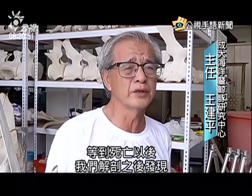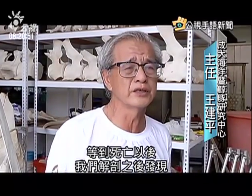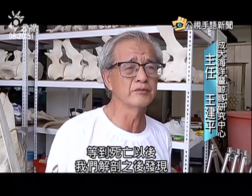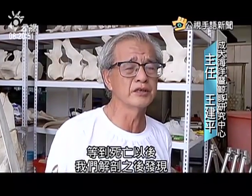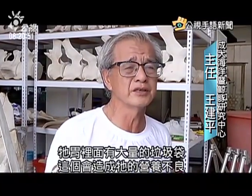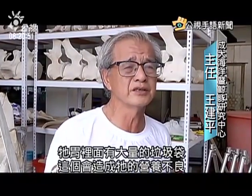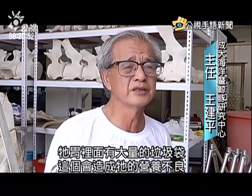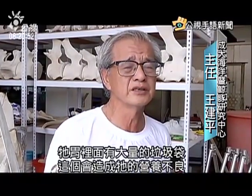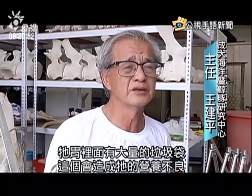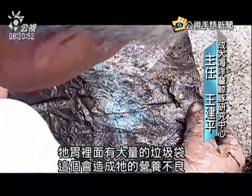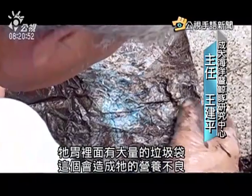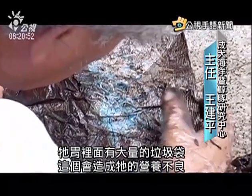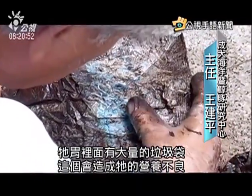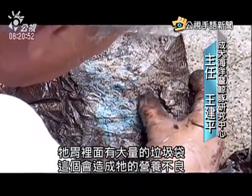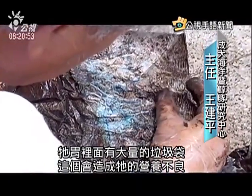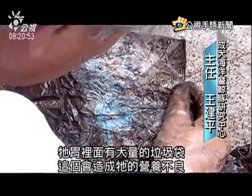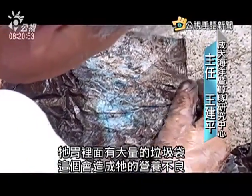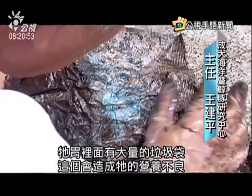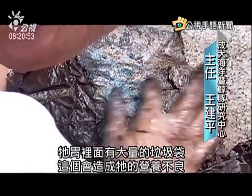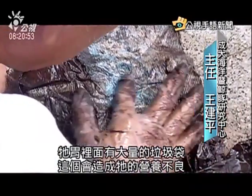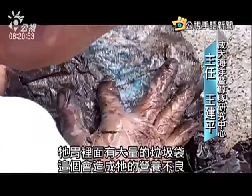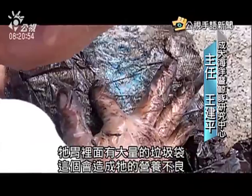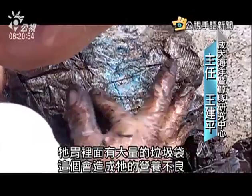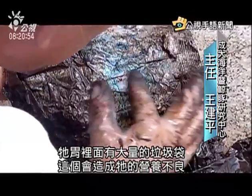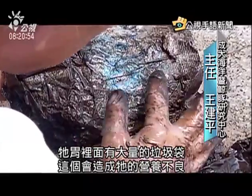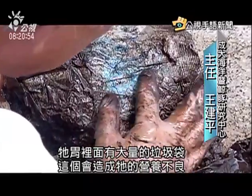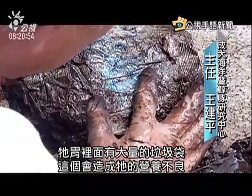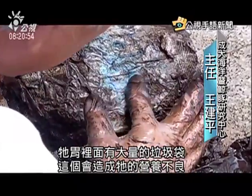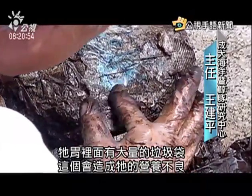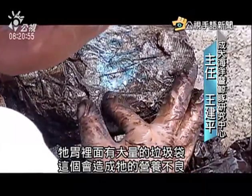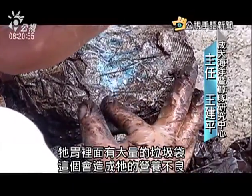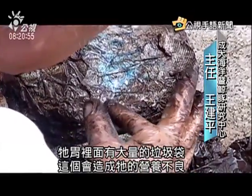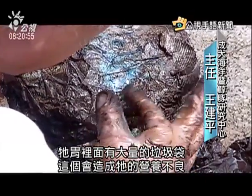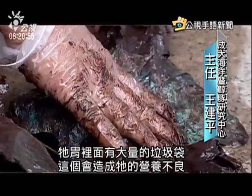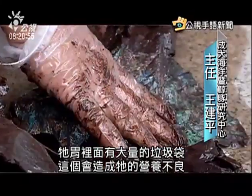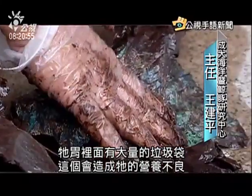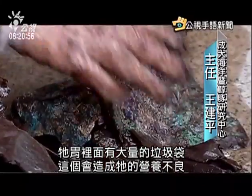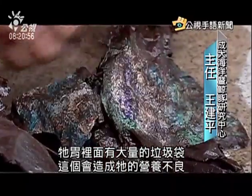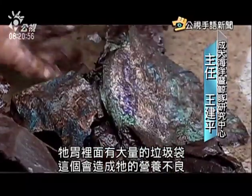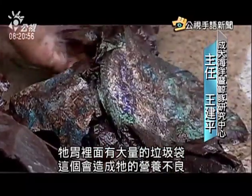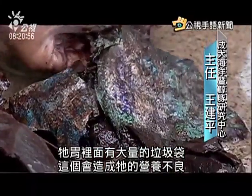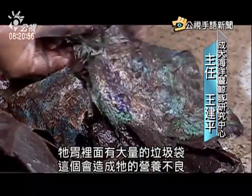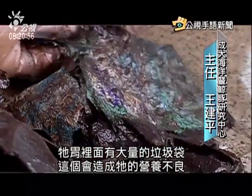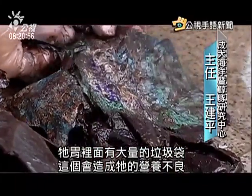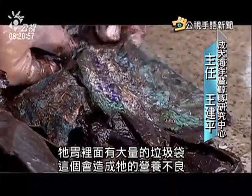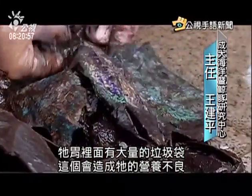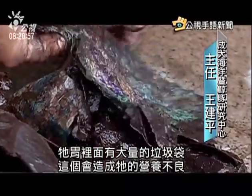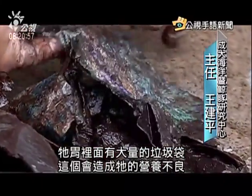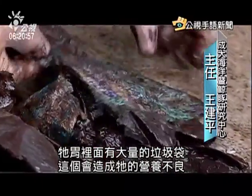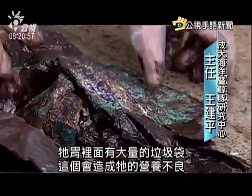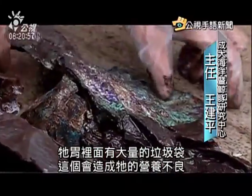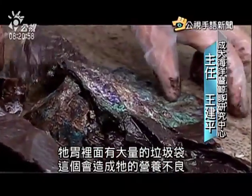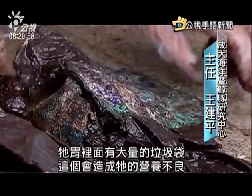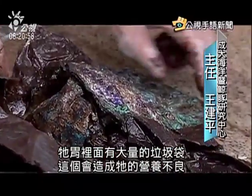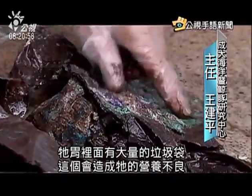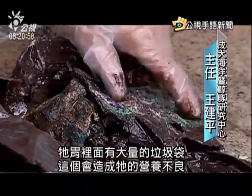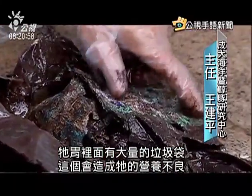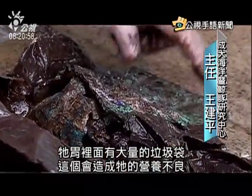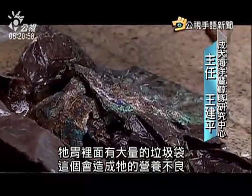里面呢有大量的这个垃圾袋，这个会造成它的营养不良啊，就是他没有